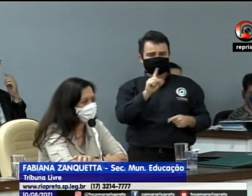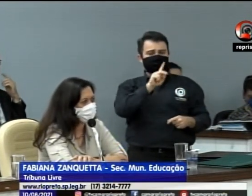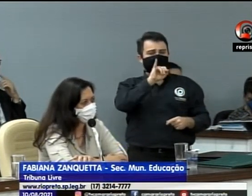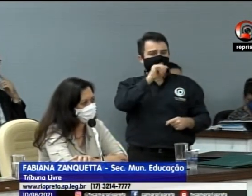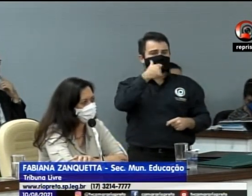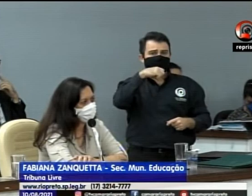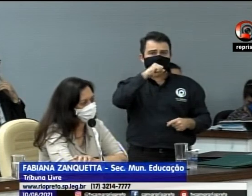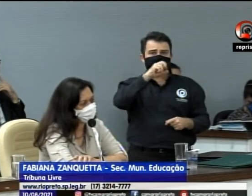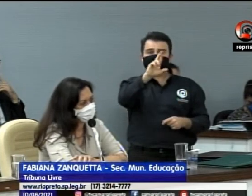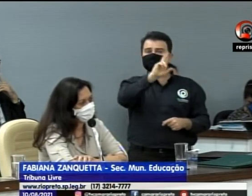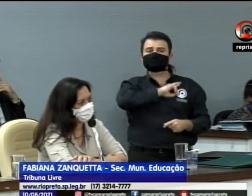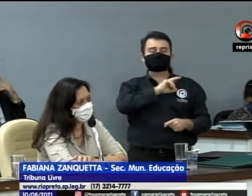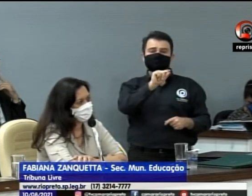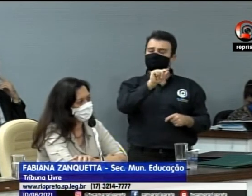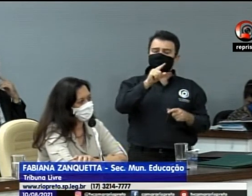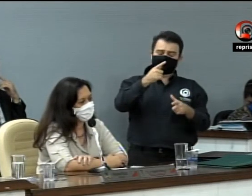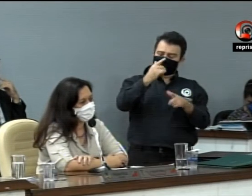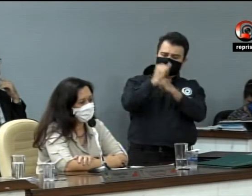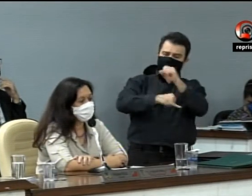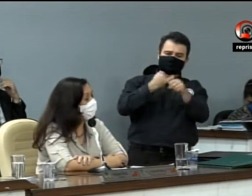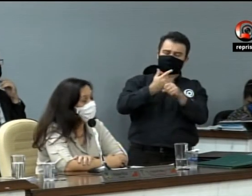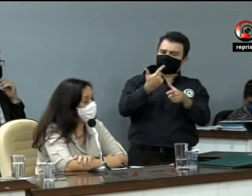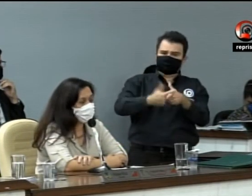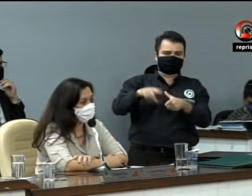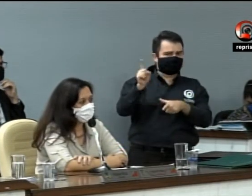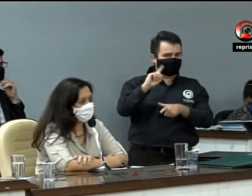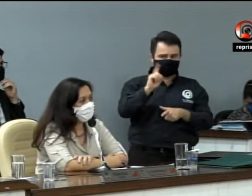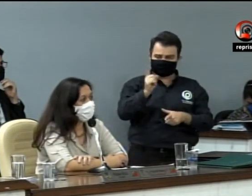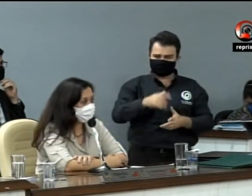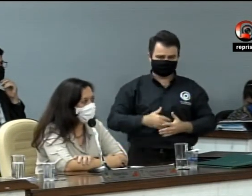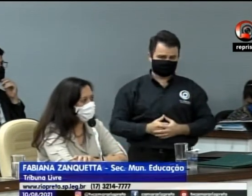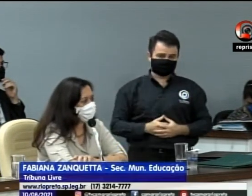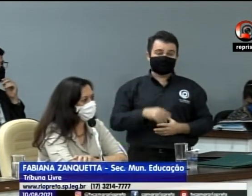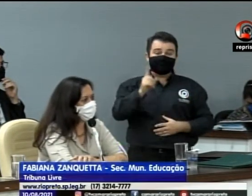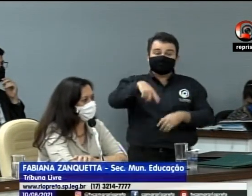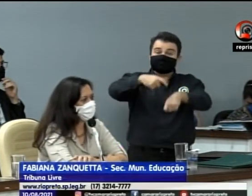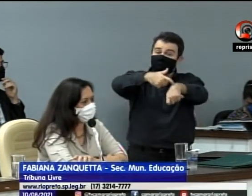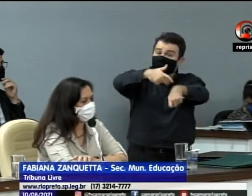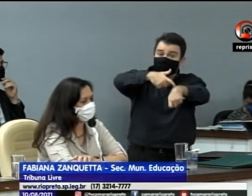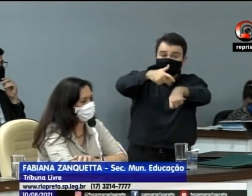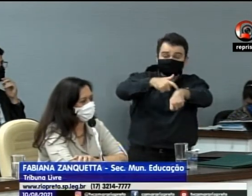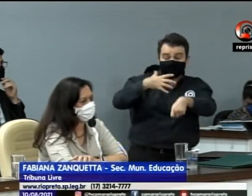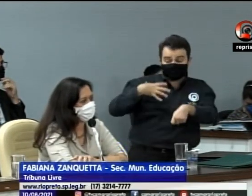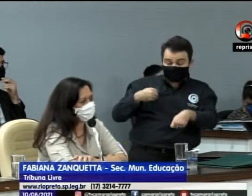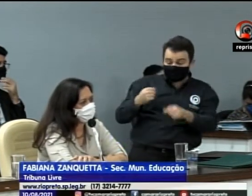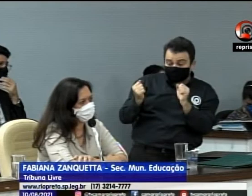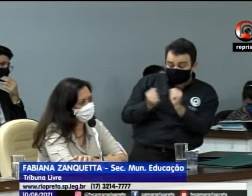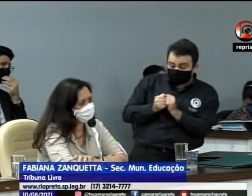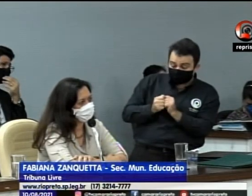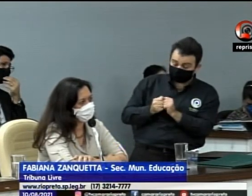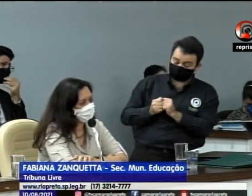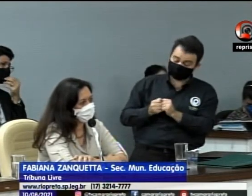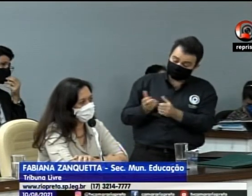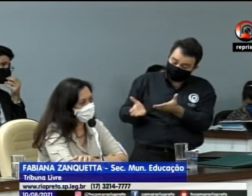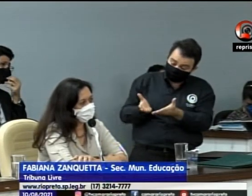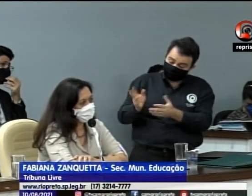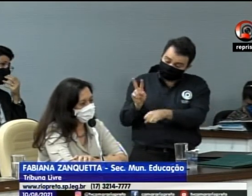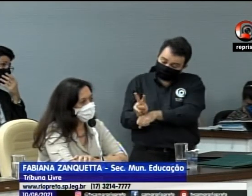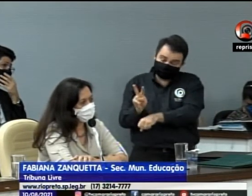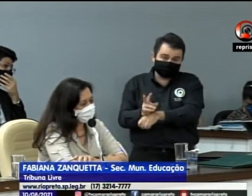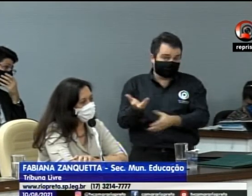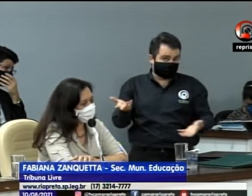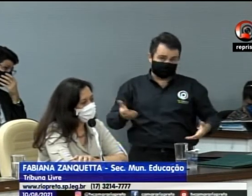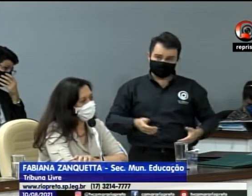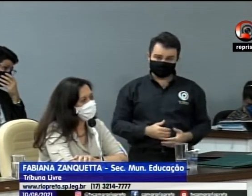acesso à internet. Não era acesso à internet? Não era. Era tempo para fazer as atividades com seus filhos. Bom,